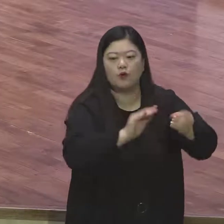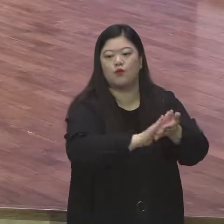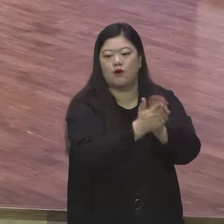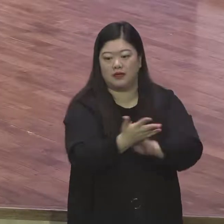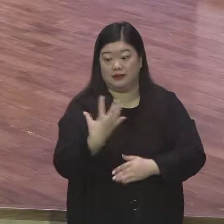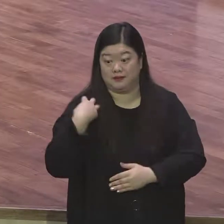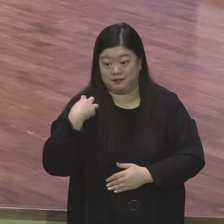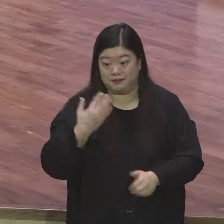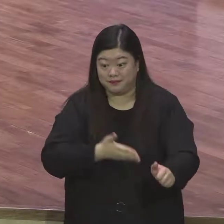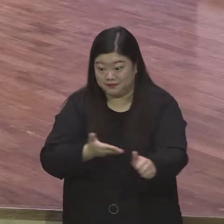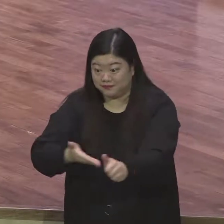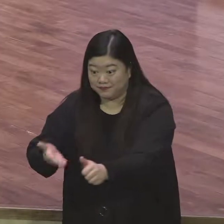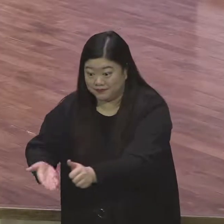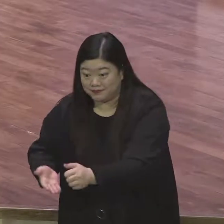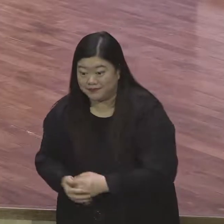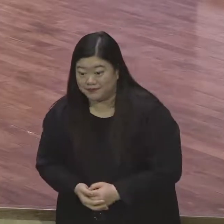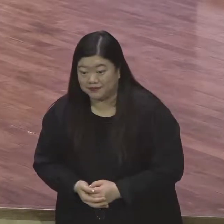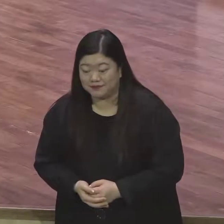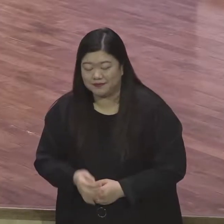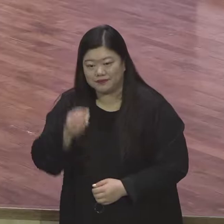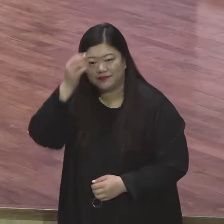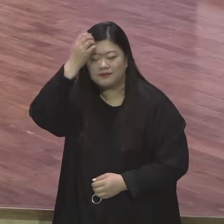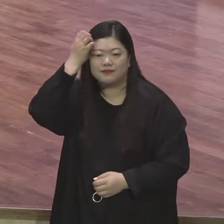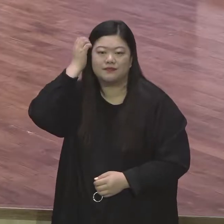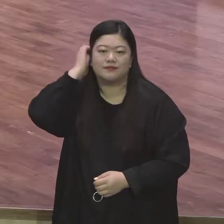바랍니다. 자, 21절 봅니다.